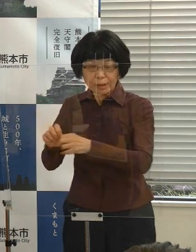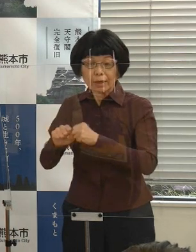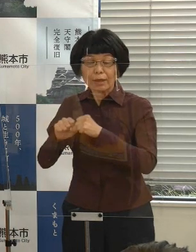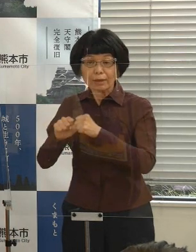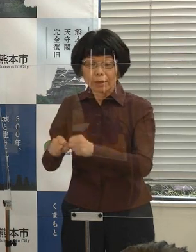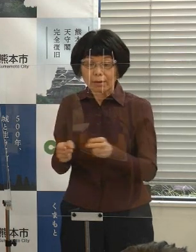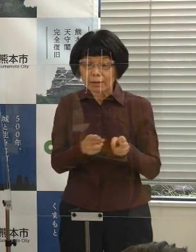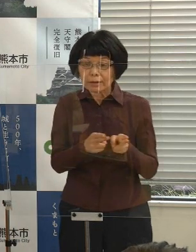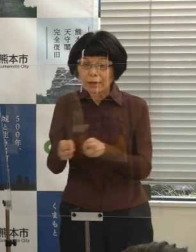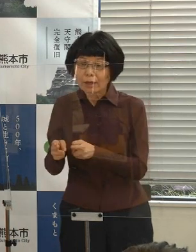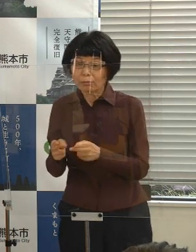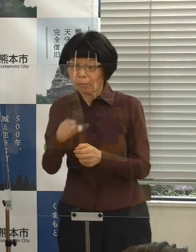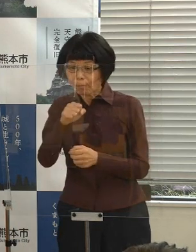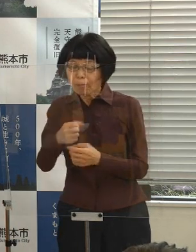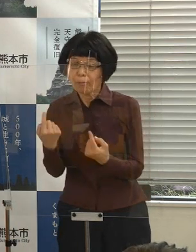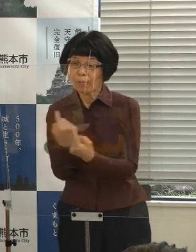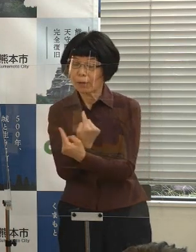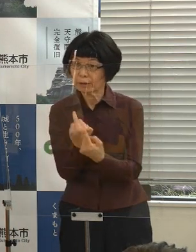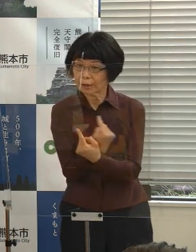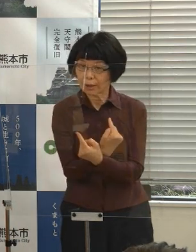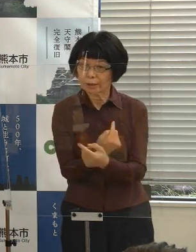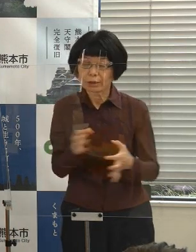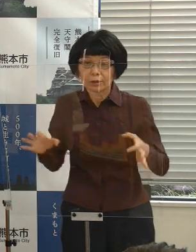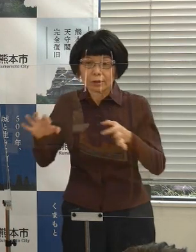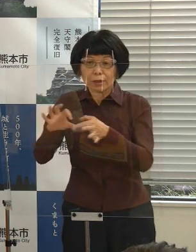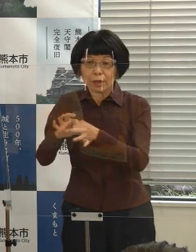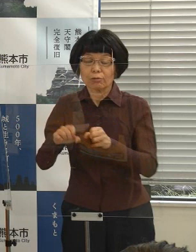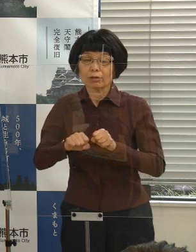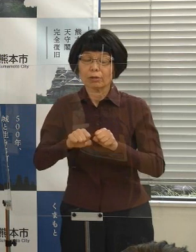等々にもつなげていかなければならないというふうに思っています。